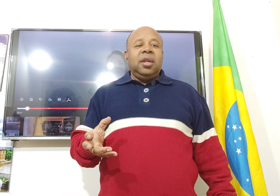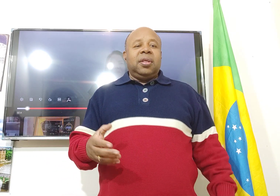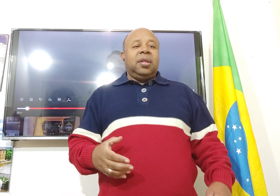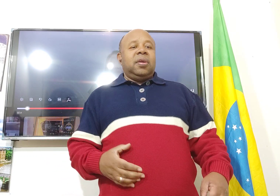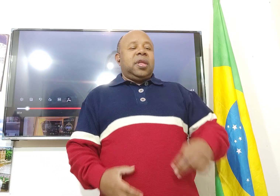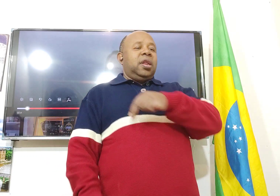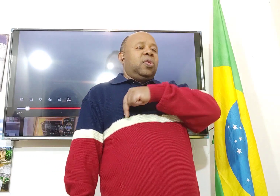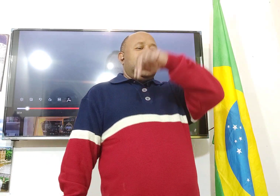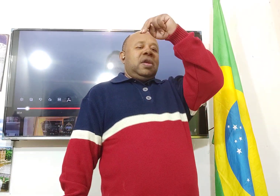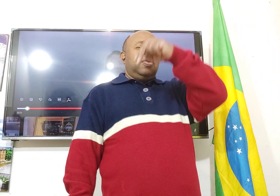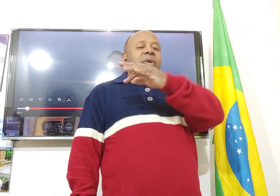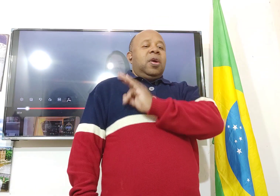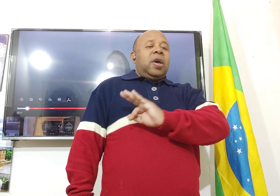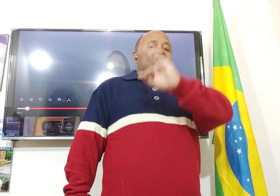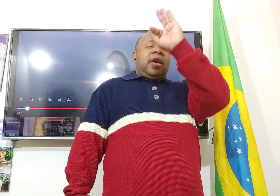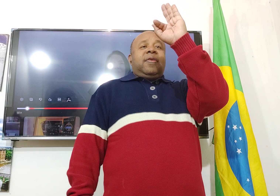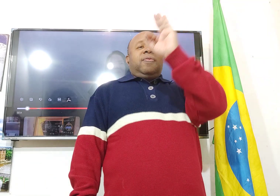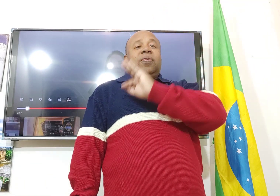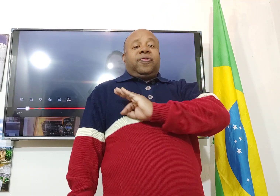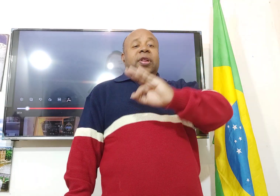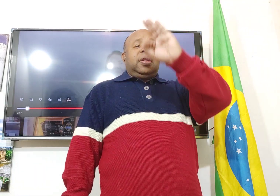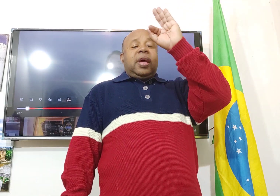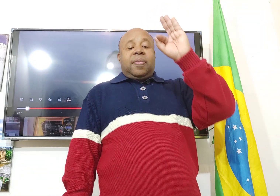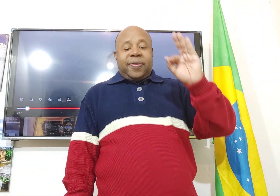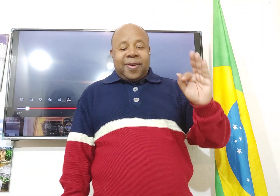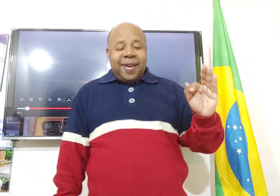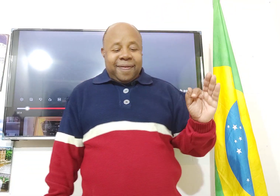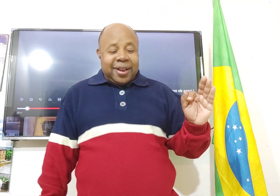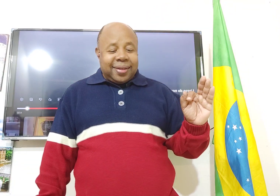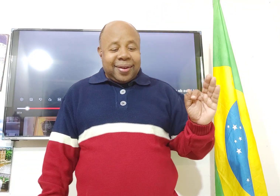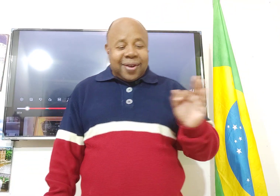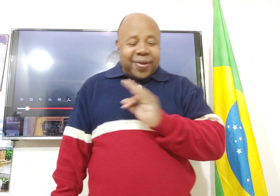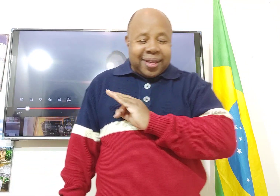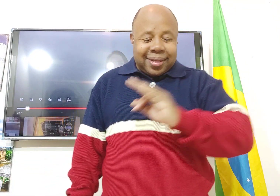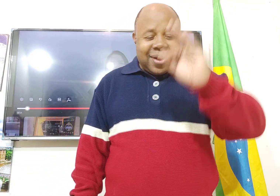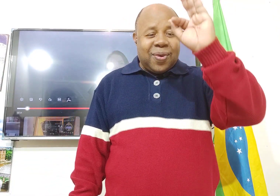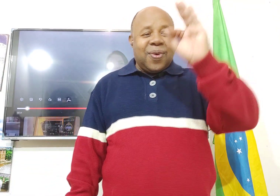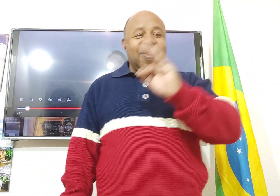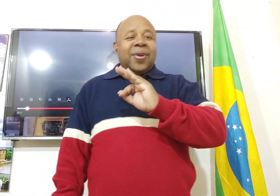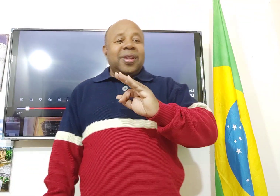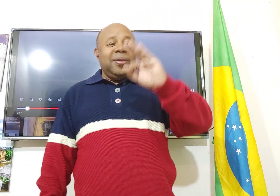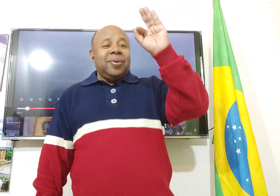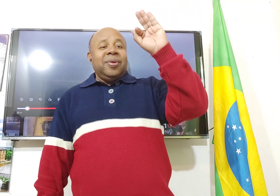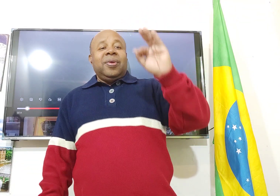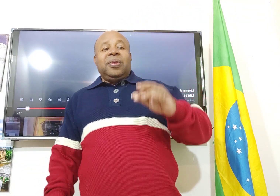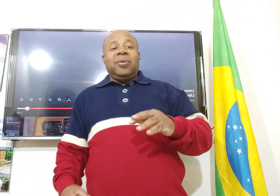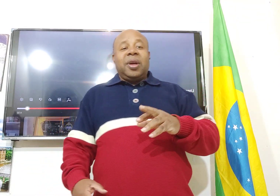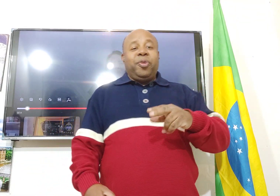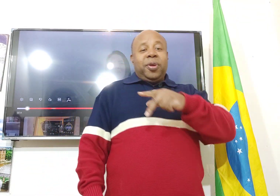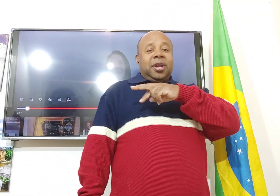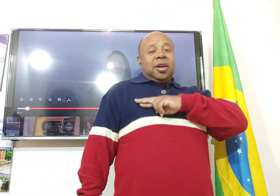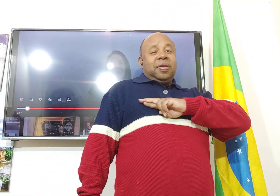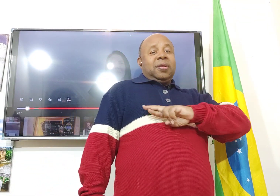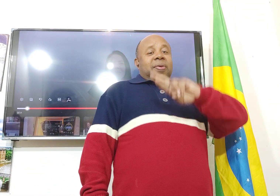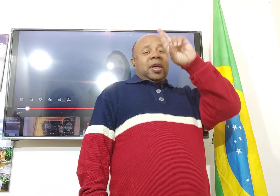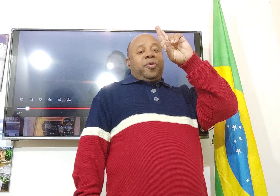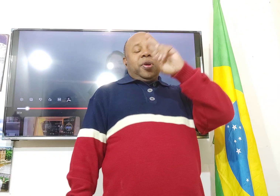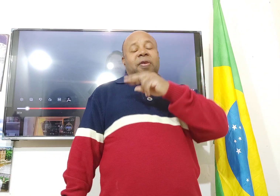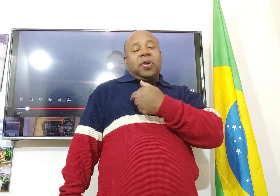Isso, então tem Nicodemos, os filisteus, não, o fariseu, entendeu? O republicano, então é republicano, fica